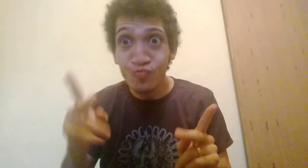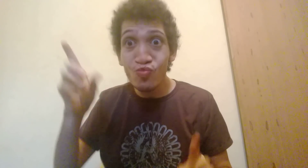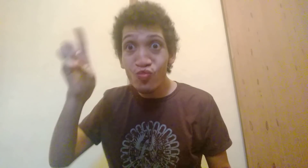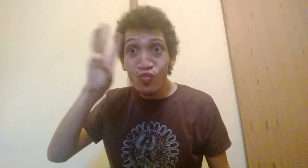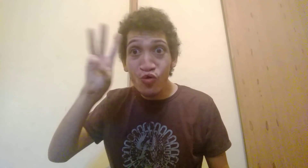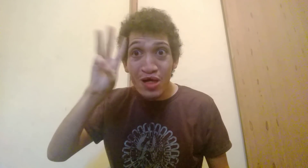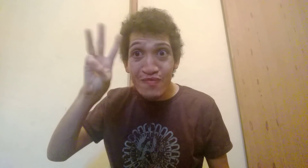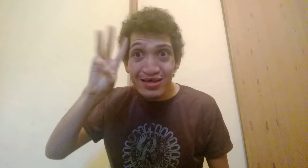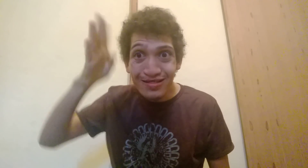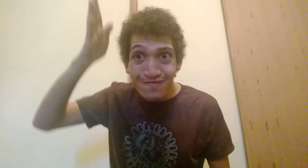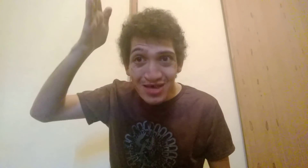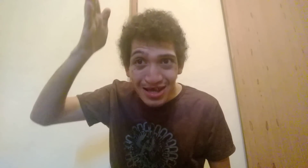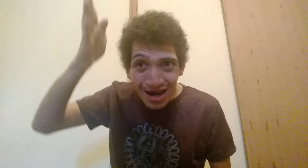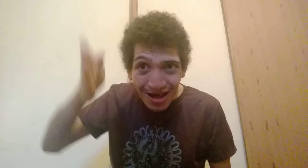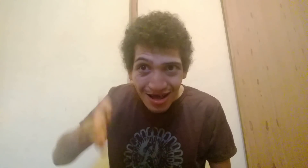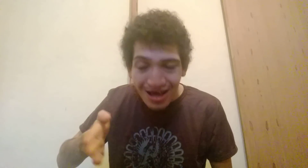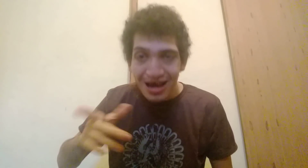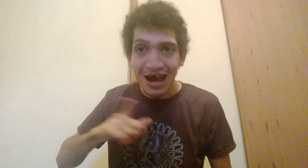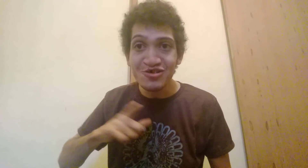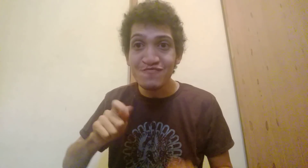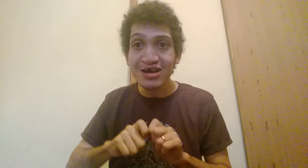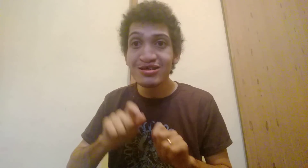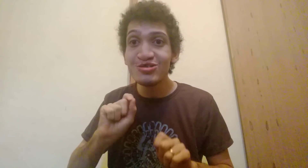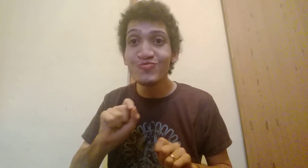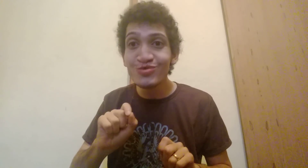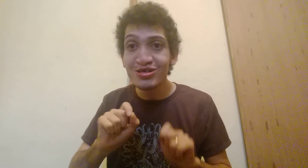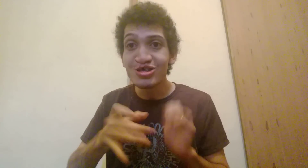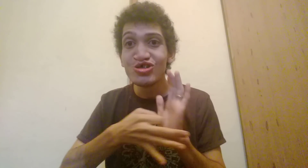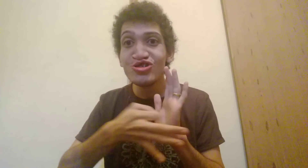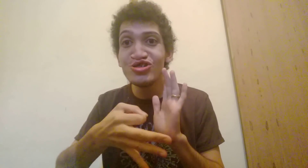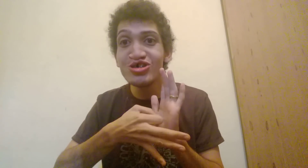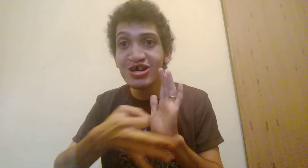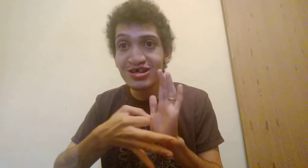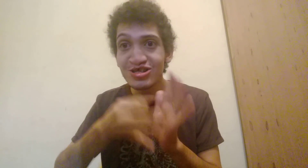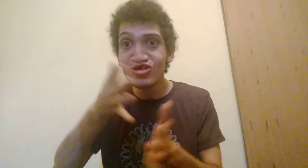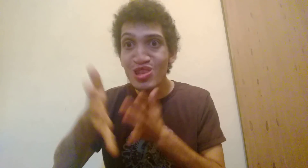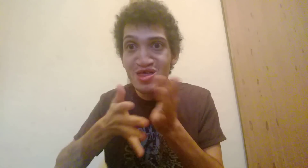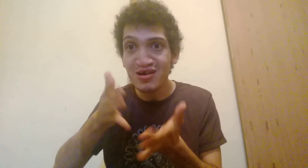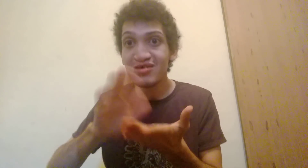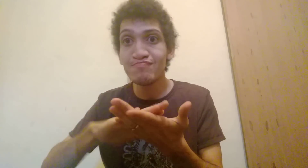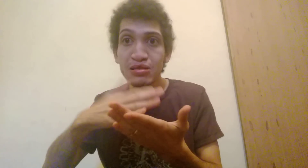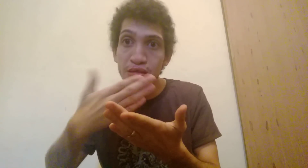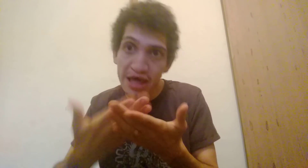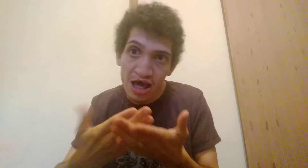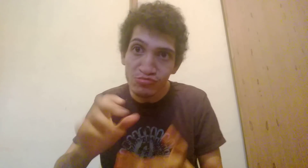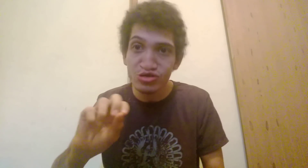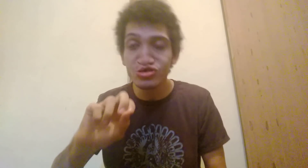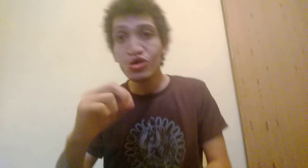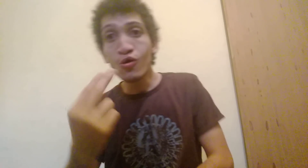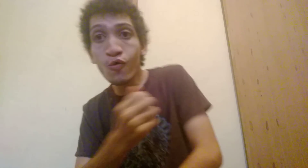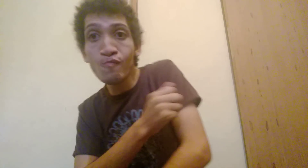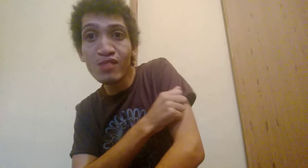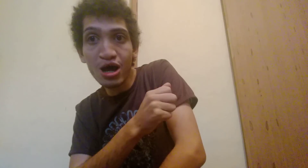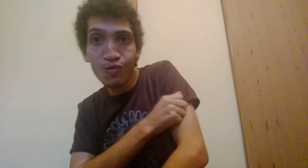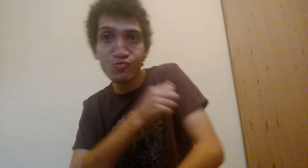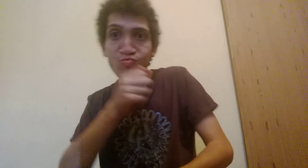Toda terça-feira a gente faz um E, mitos e livros para intérpretes ou para alunos